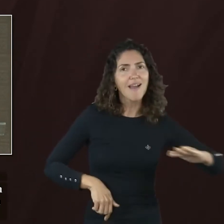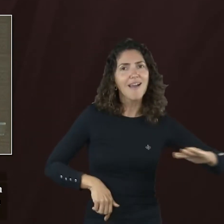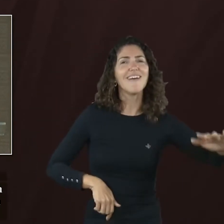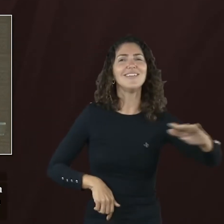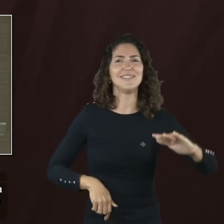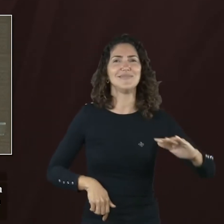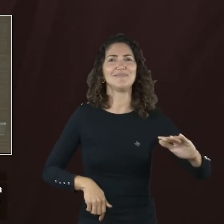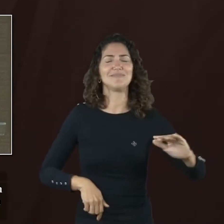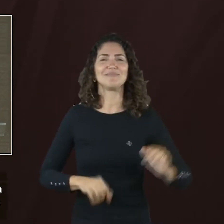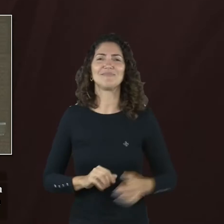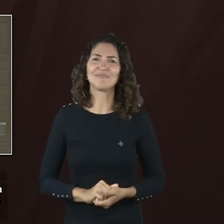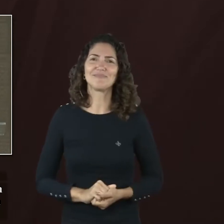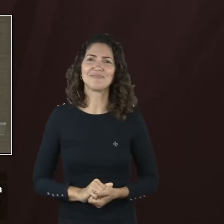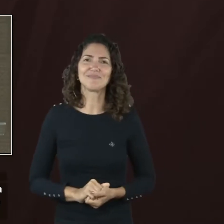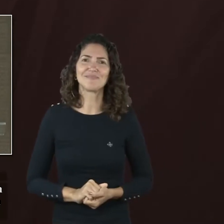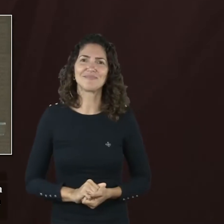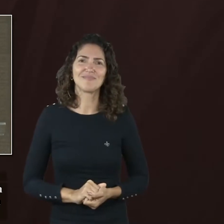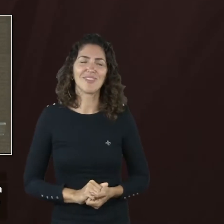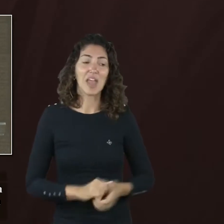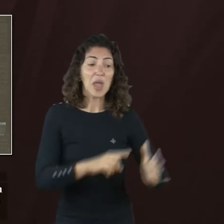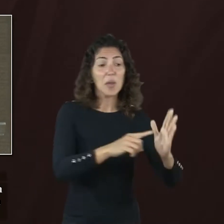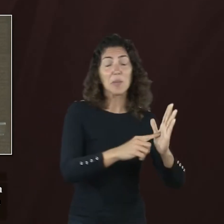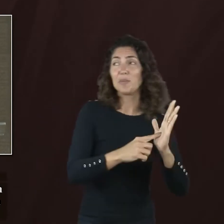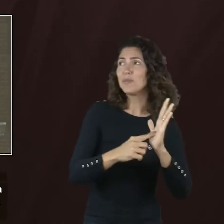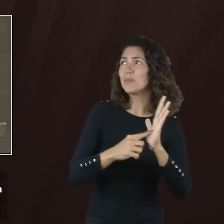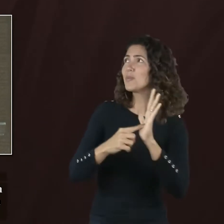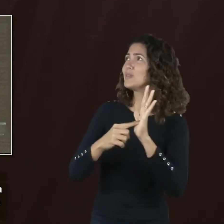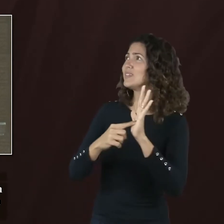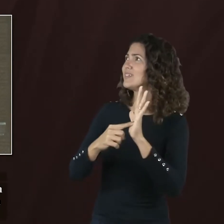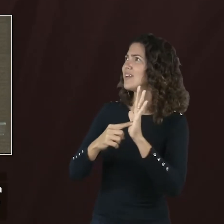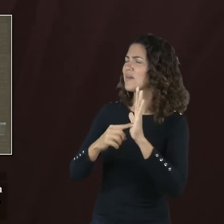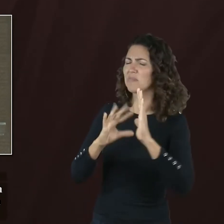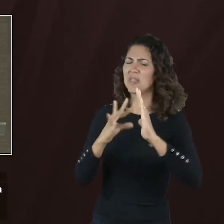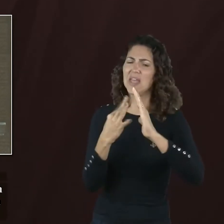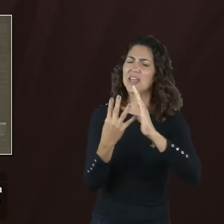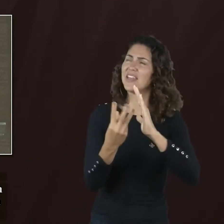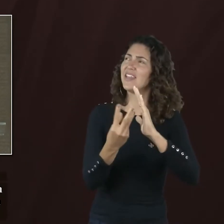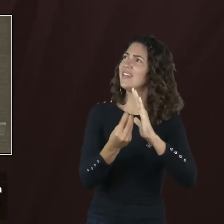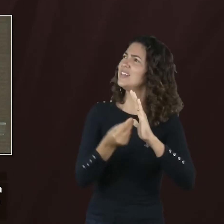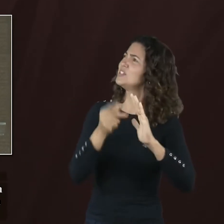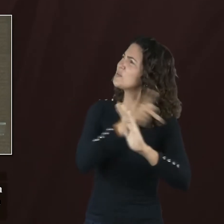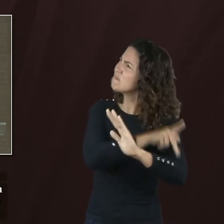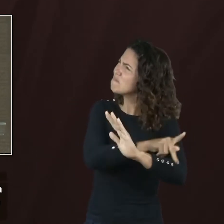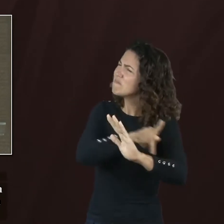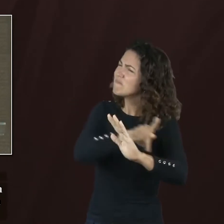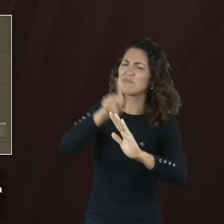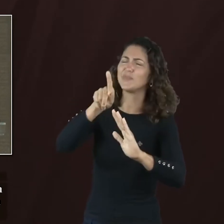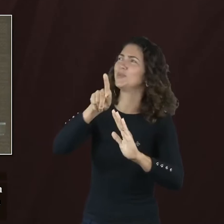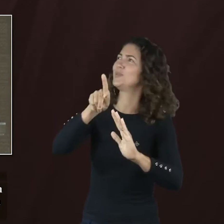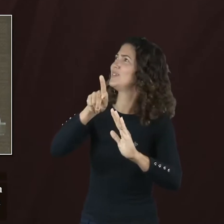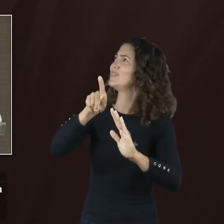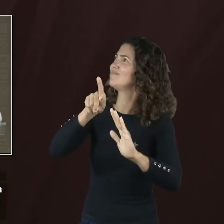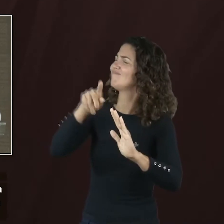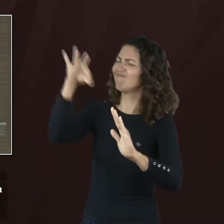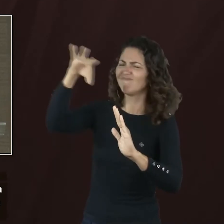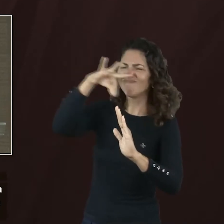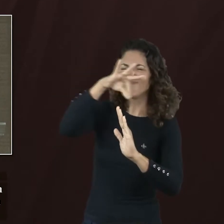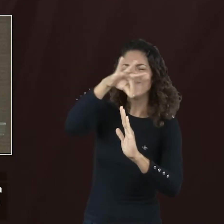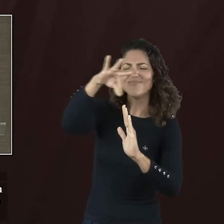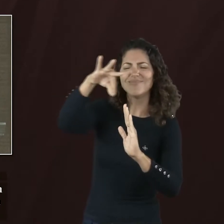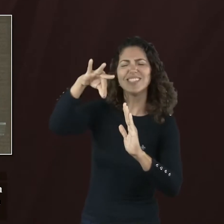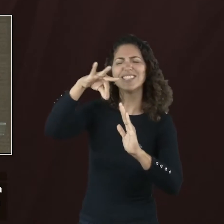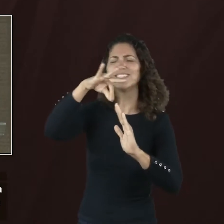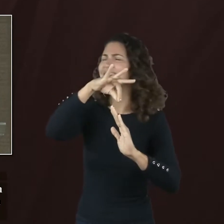igreja gloriosa, sem mácula, nem ruga, nem coisa semelhante, porém santa e